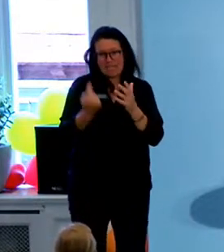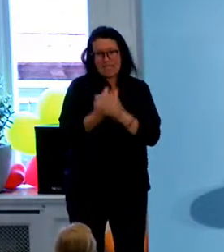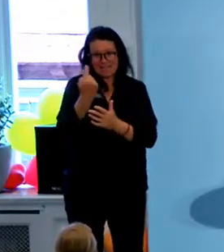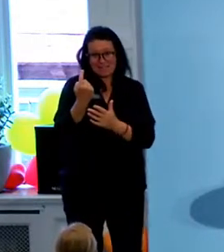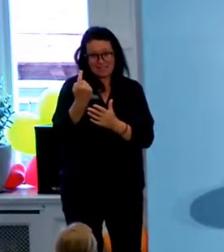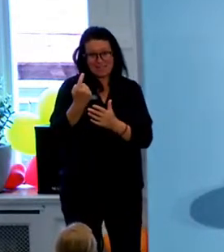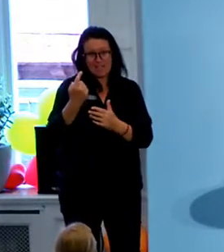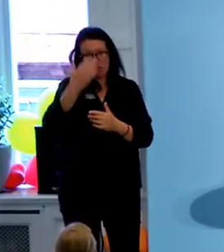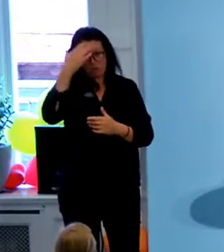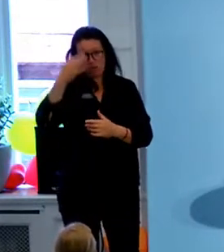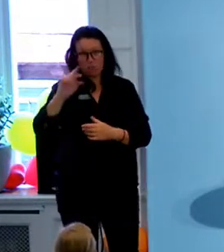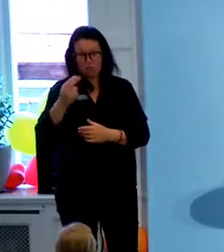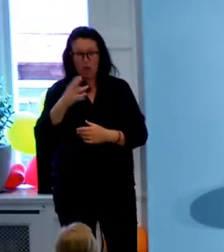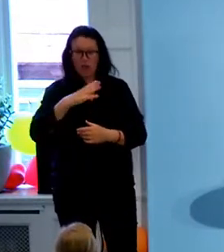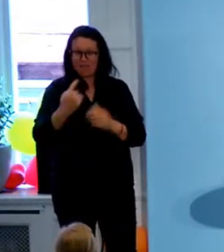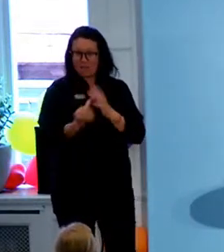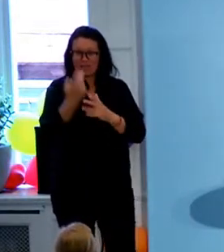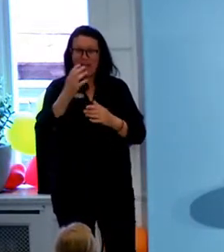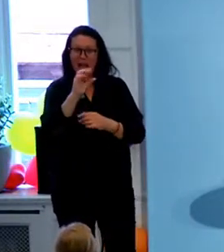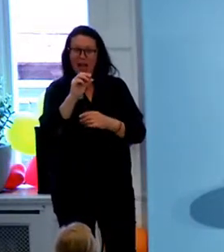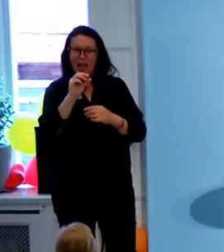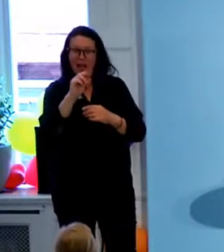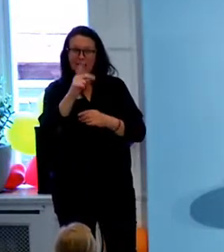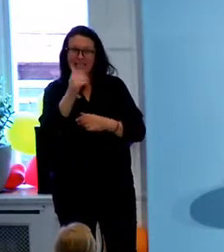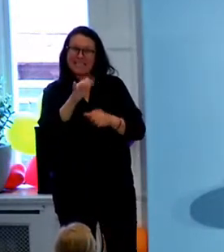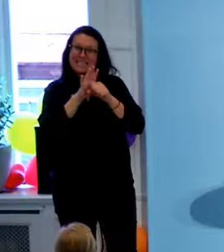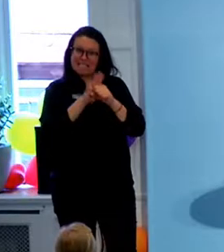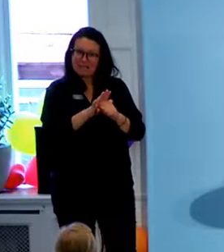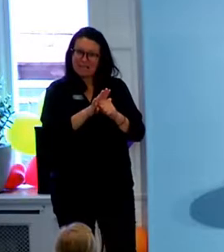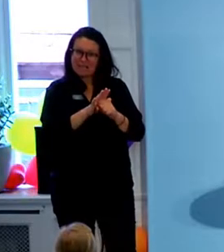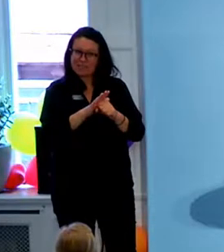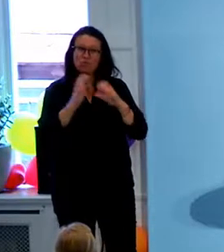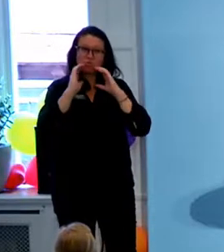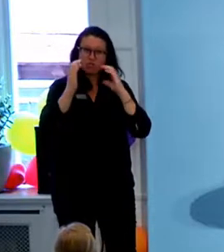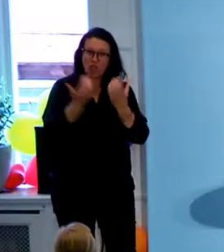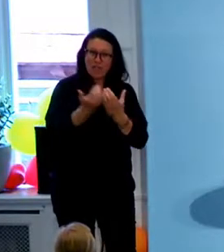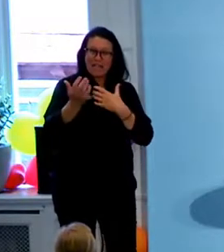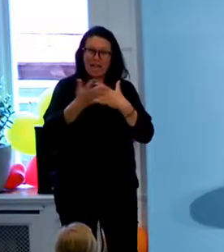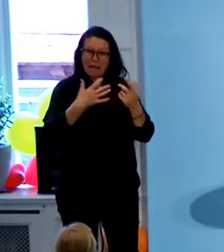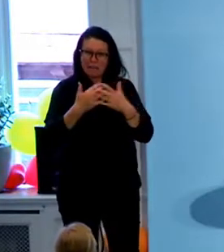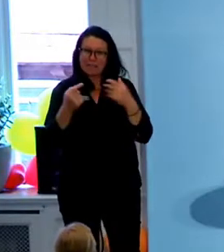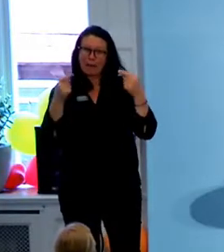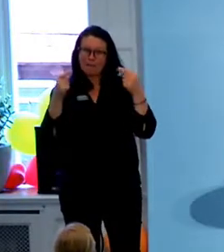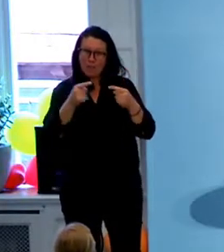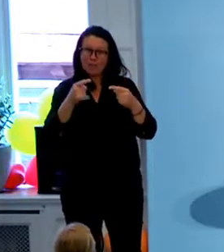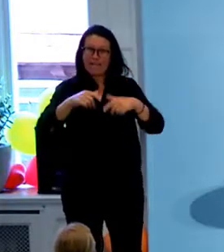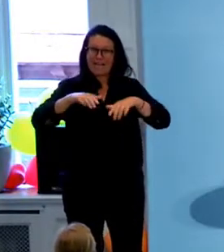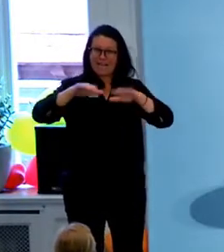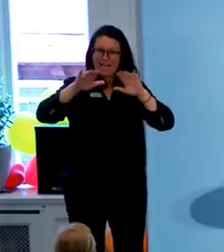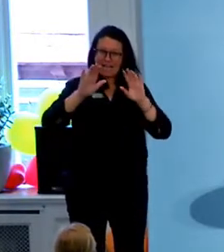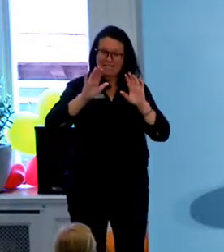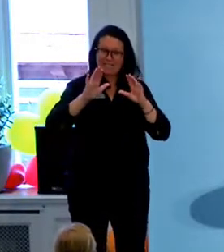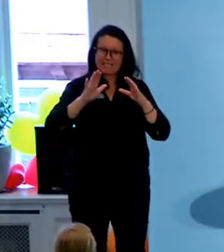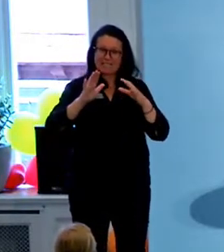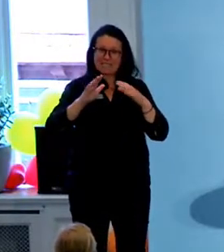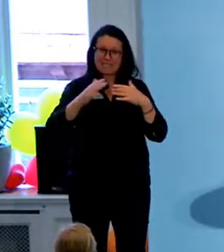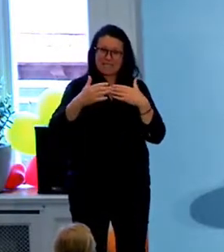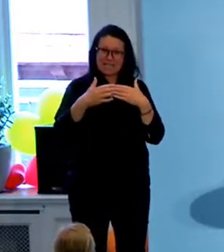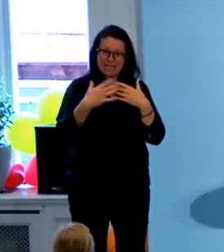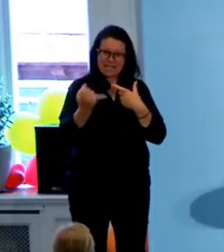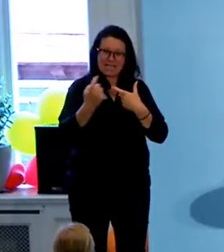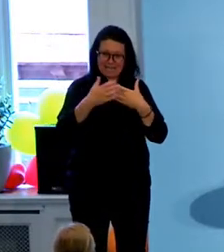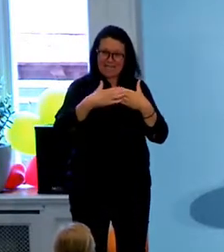för ett antidiskriminerande socialt och politiskt arbete mot hedersrelaterat våld och förtryck som